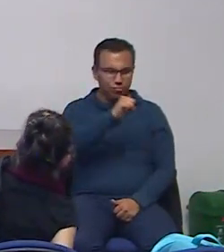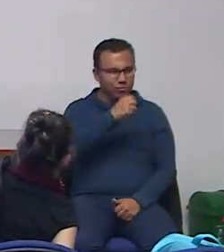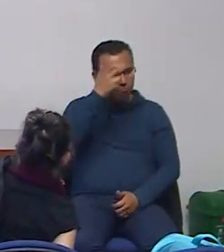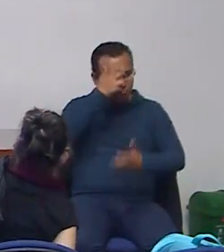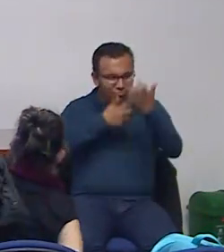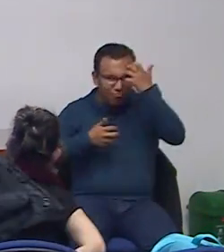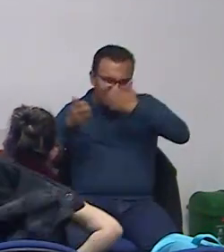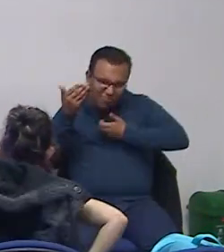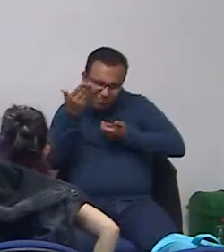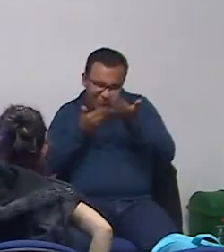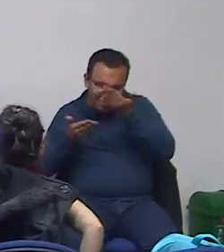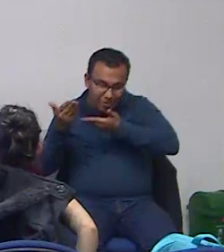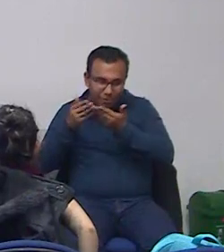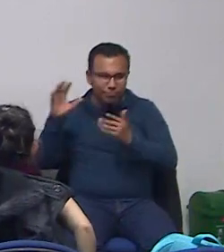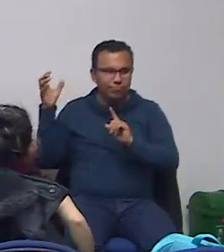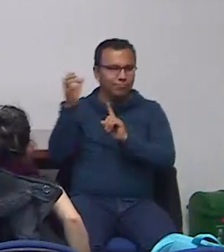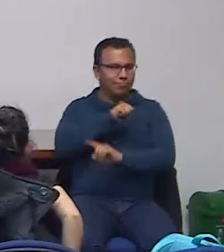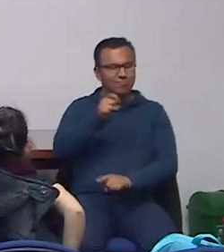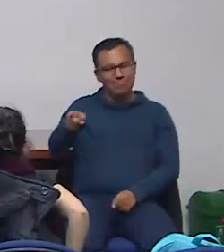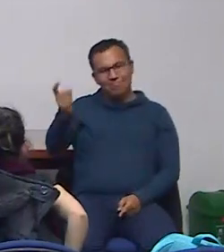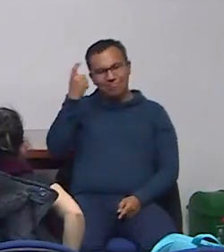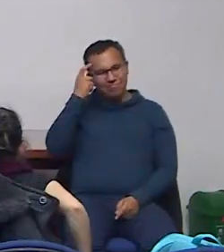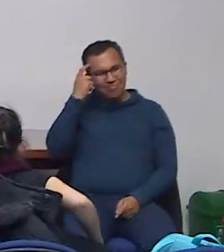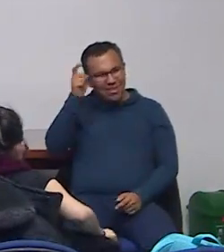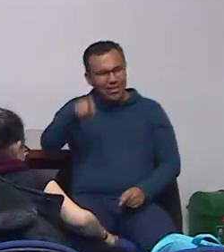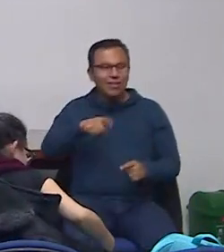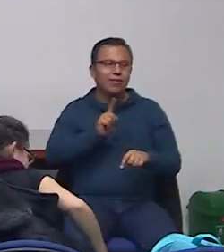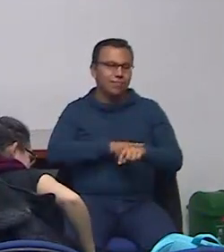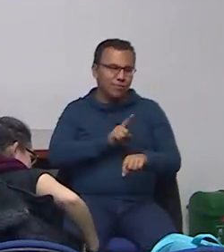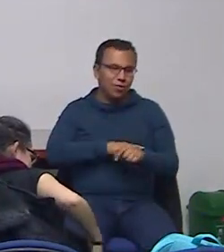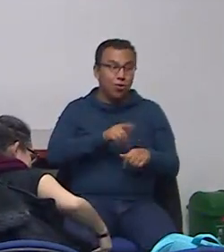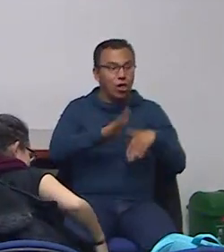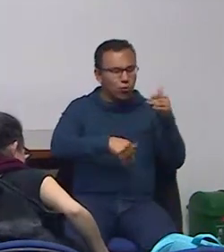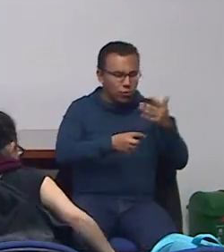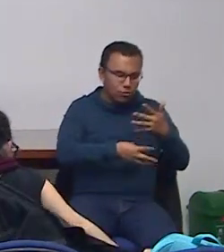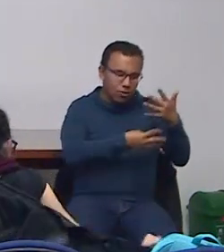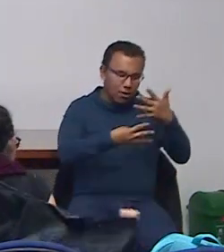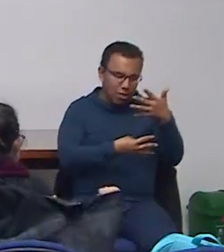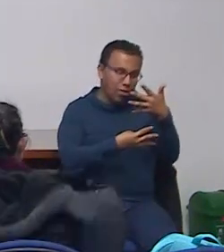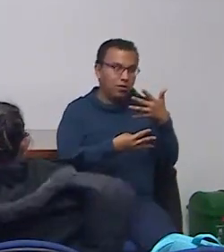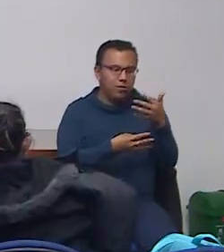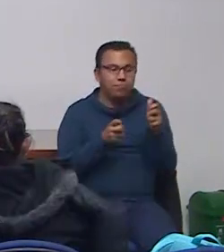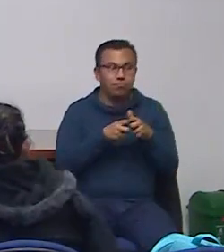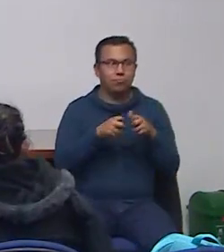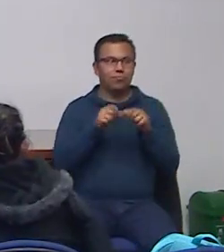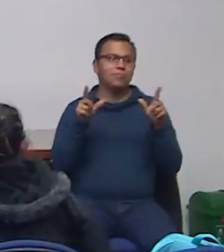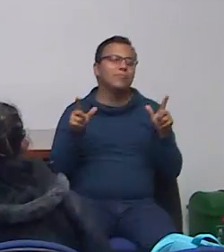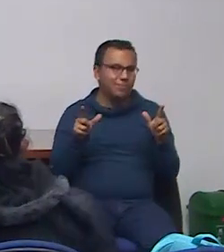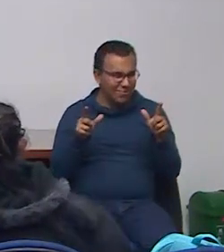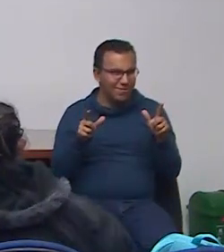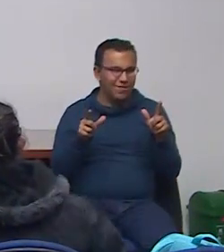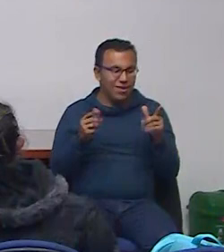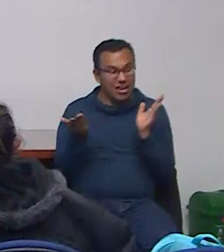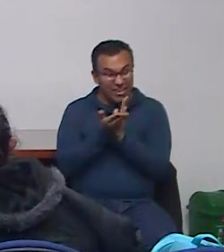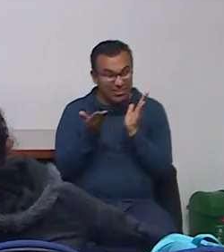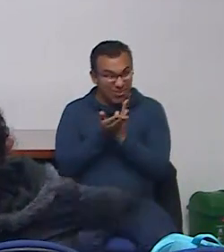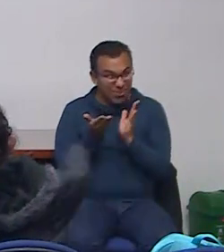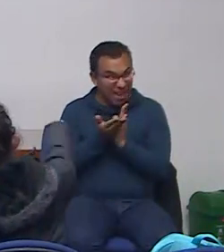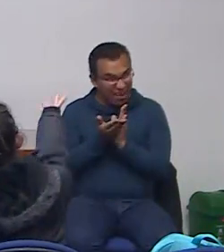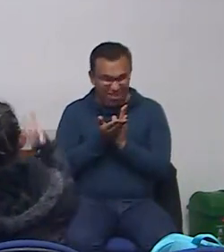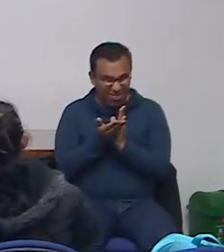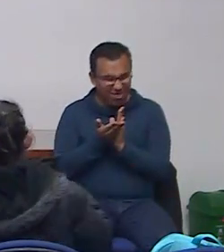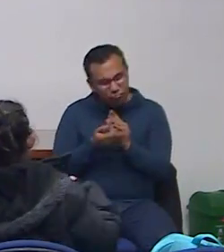hacer un programa piloto Ah claro es que estos manes necesitan dormir un poquito más y llegar más activos y tener menos horas de de